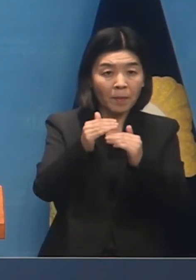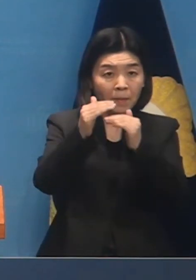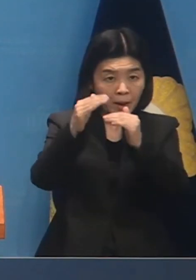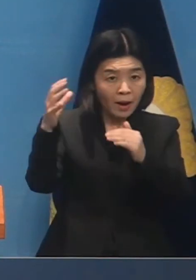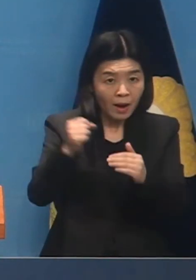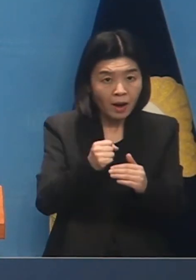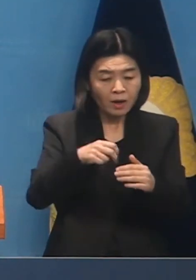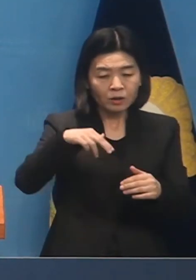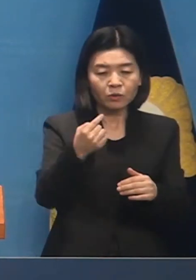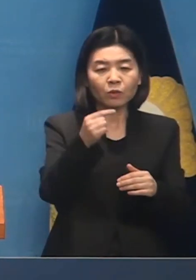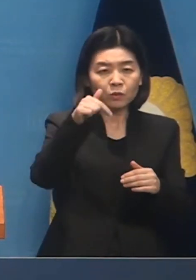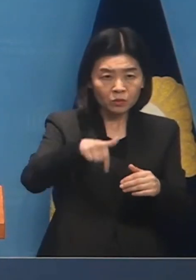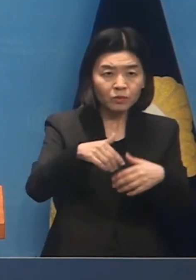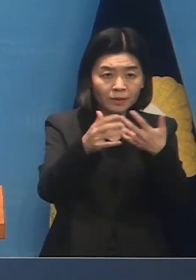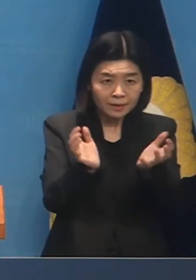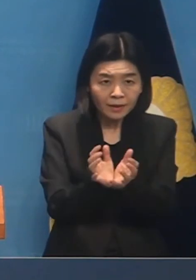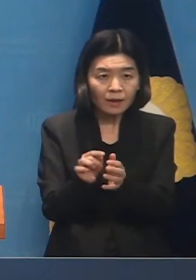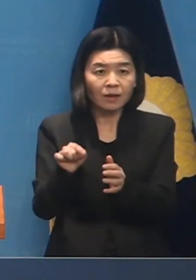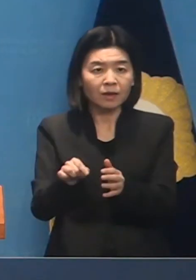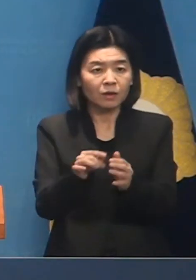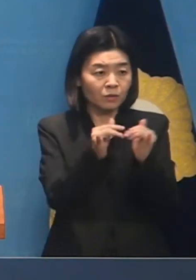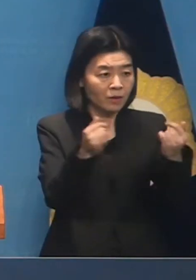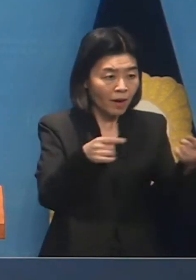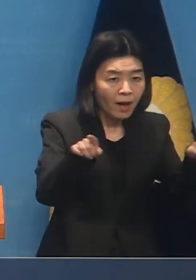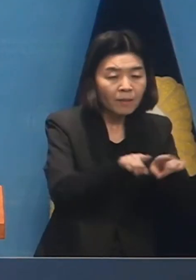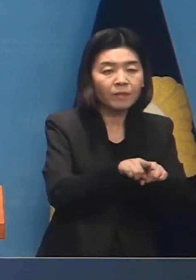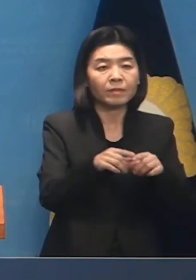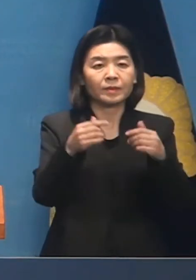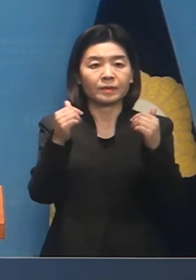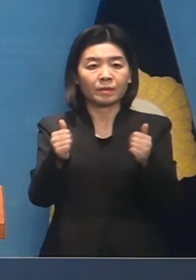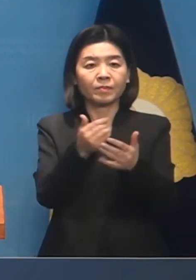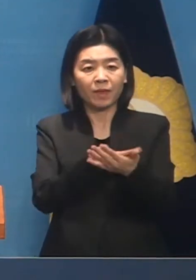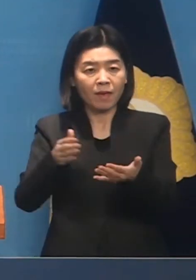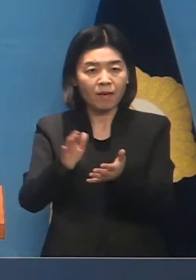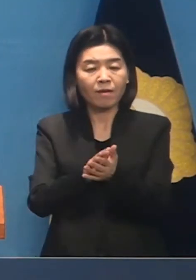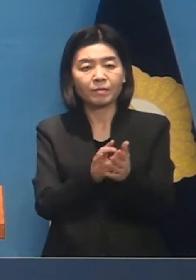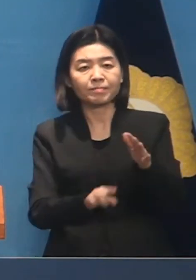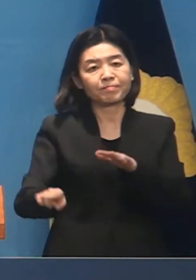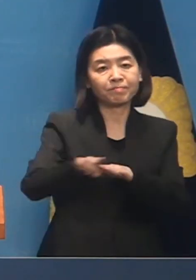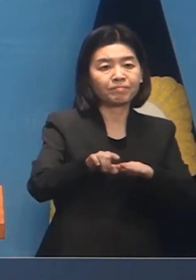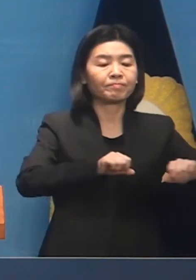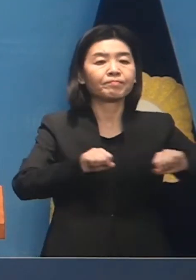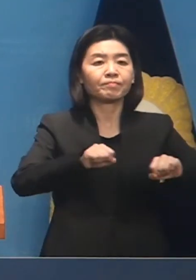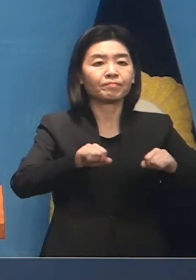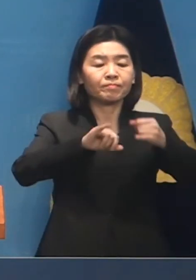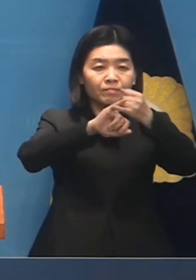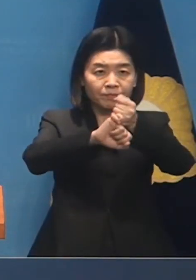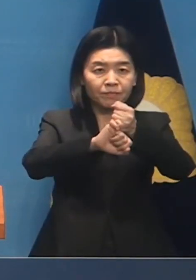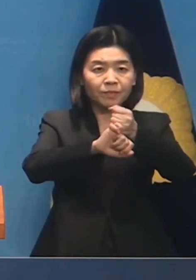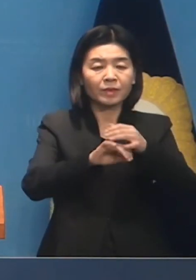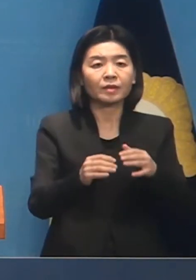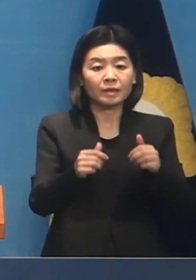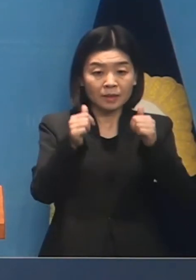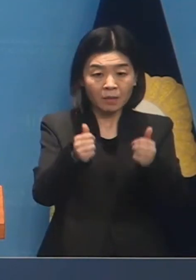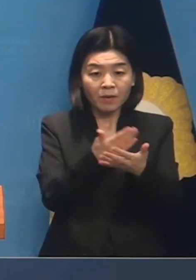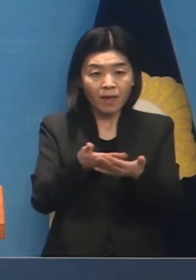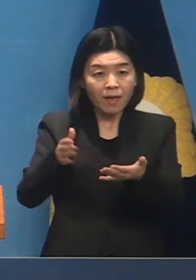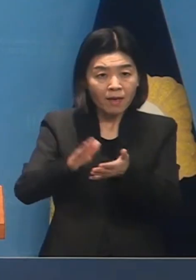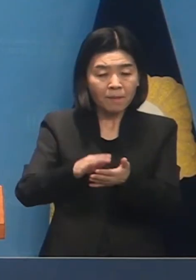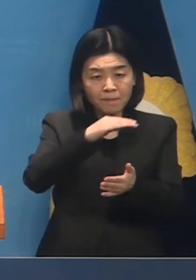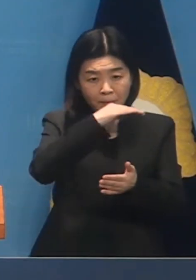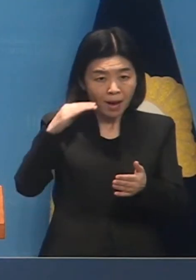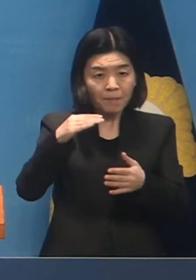국민과 함께 사법개혁의 전면에 나서겠습니다. 올바른 사법개혁이야말로 완전한